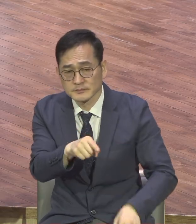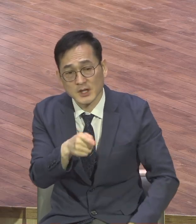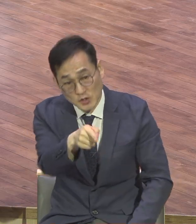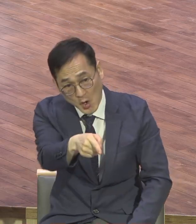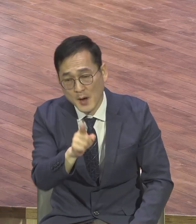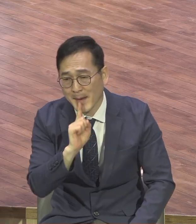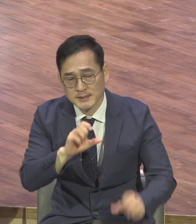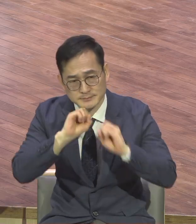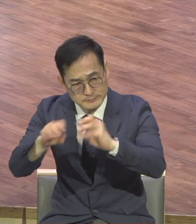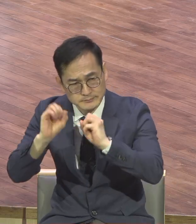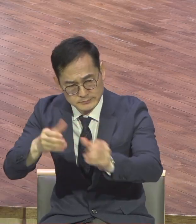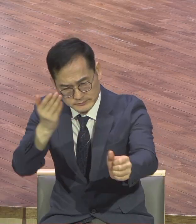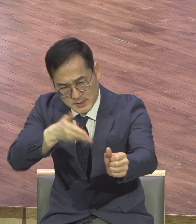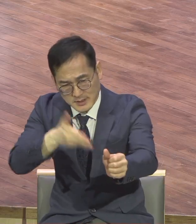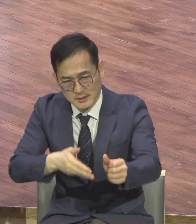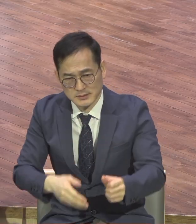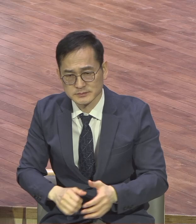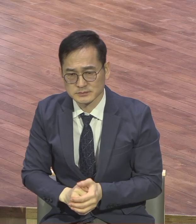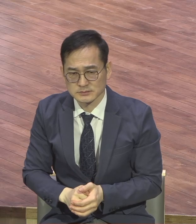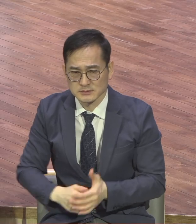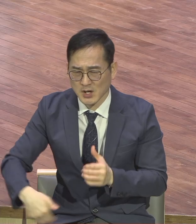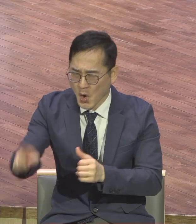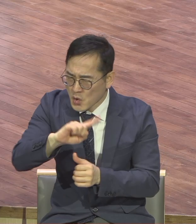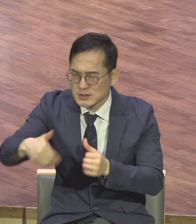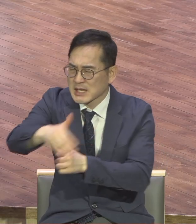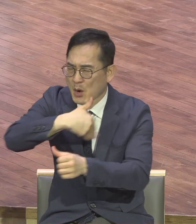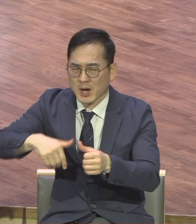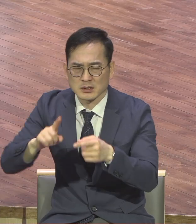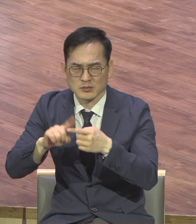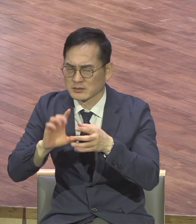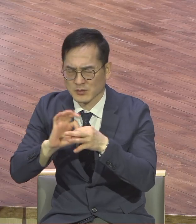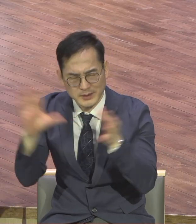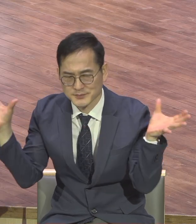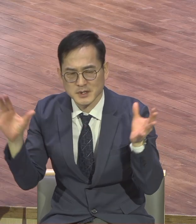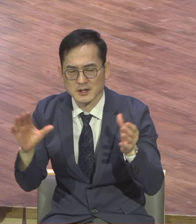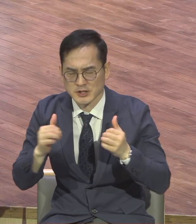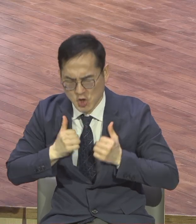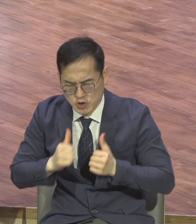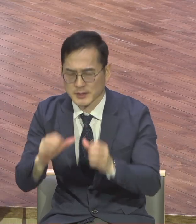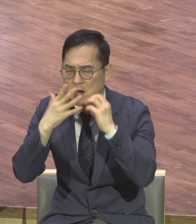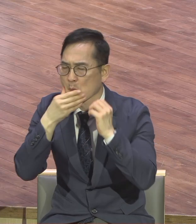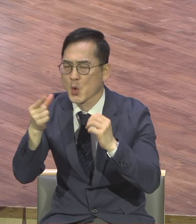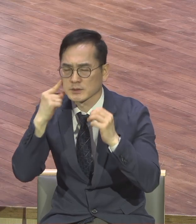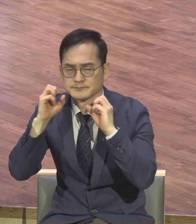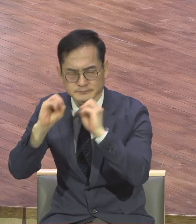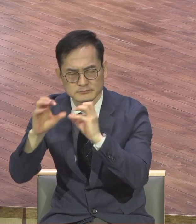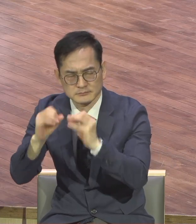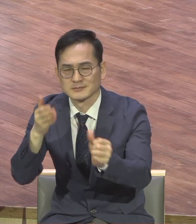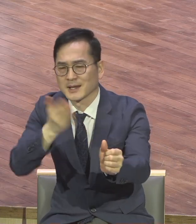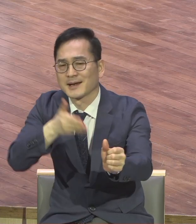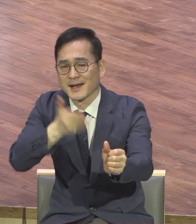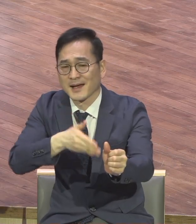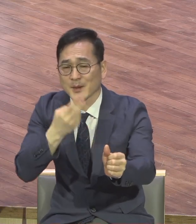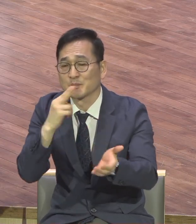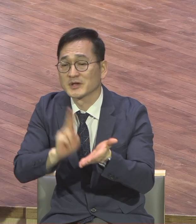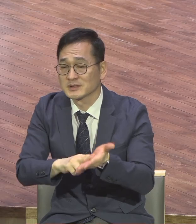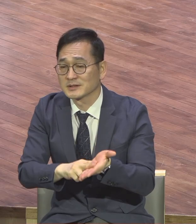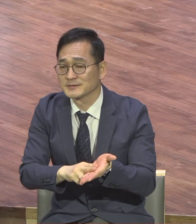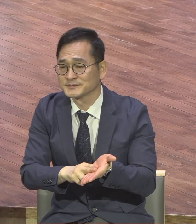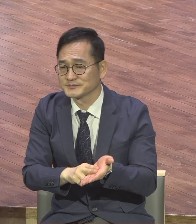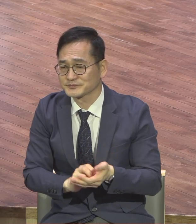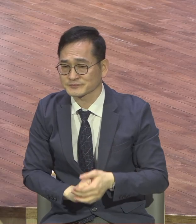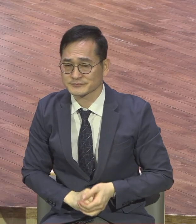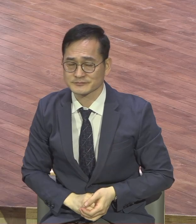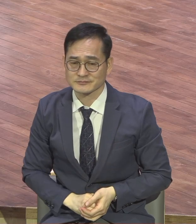말씀을 전파하라. 때를 어떤지 못 어떤지 항상 힘써라. 하나님은 하나님의 구원